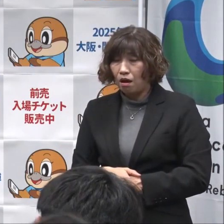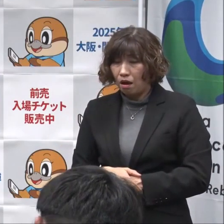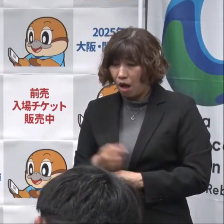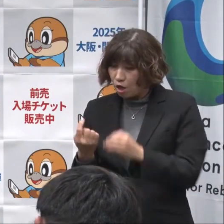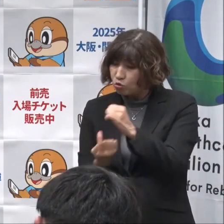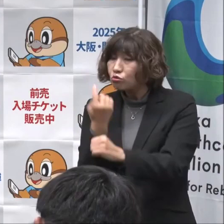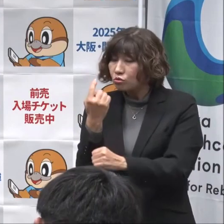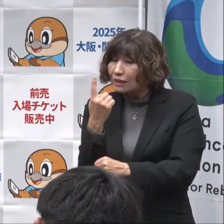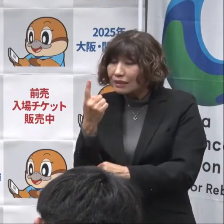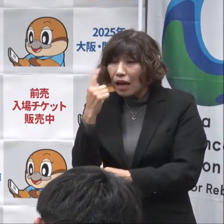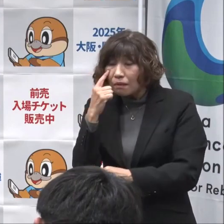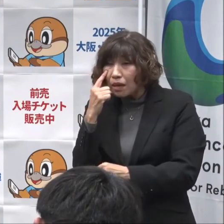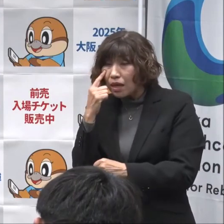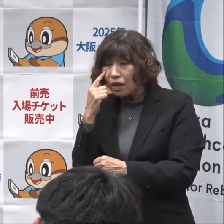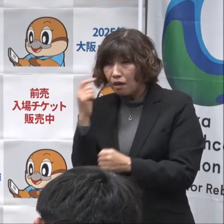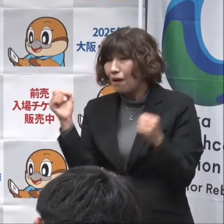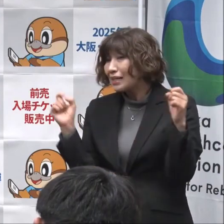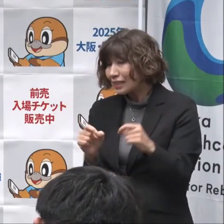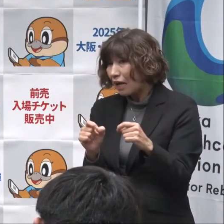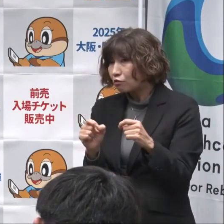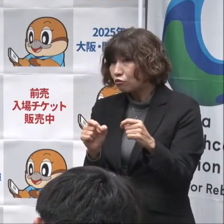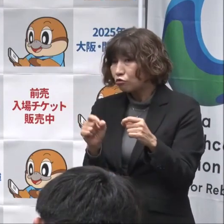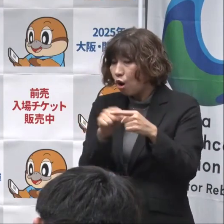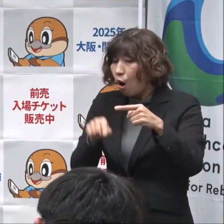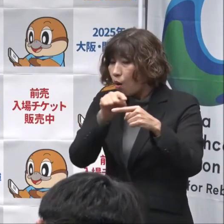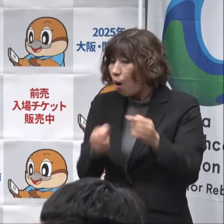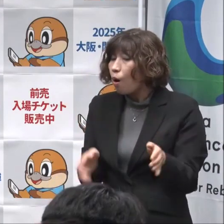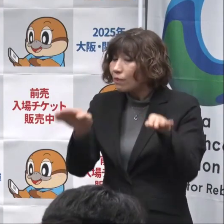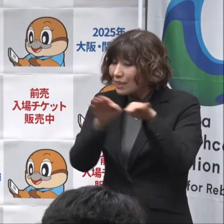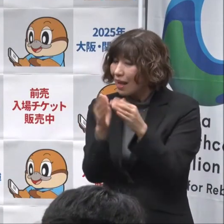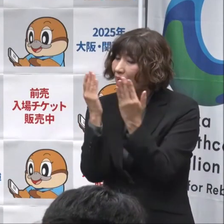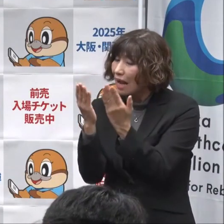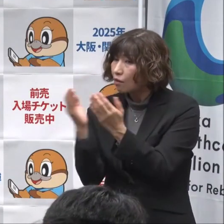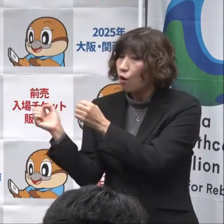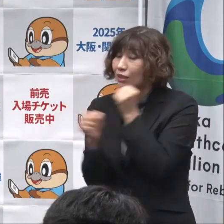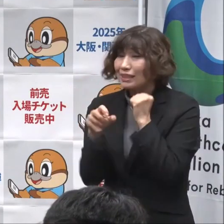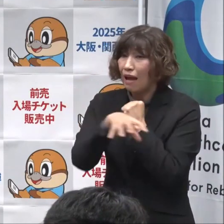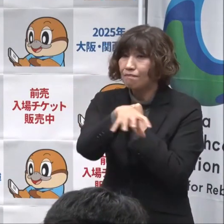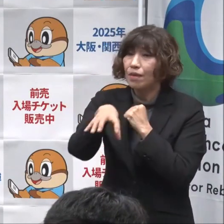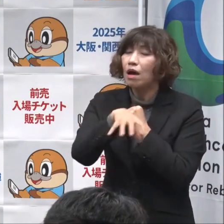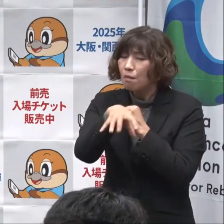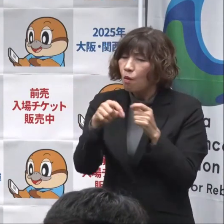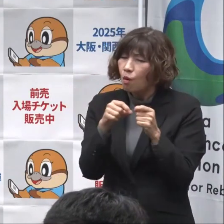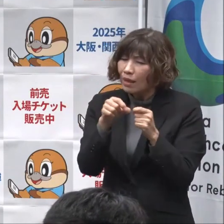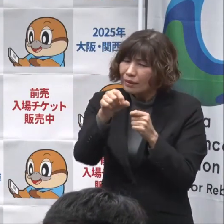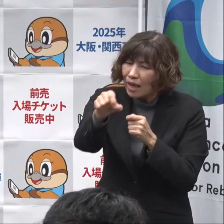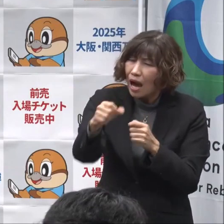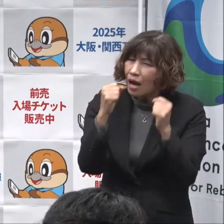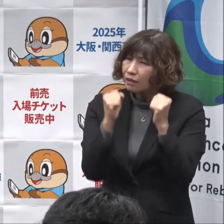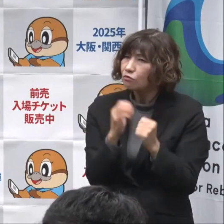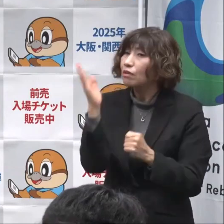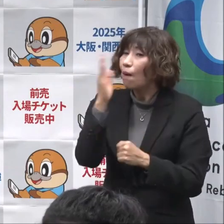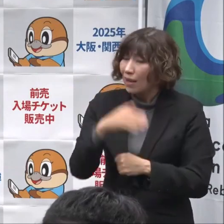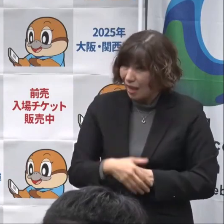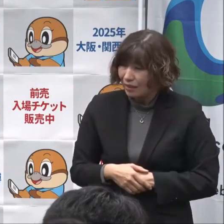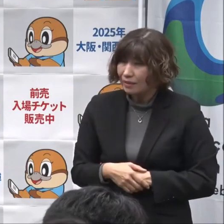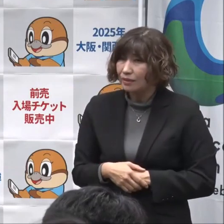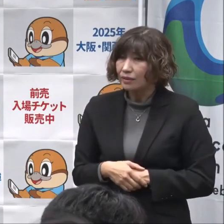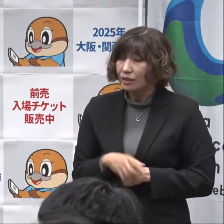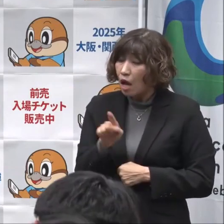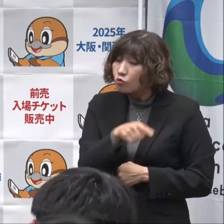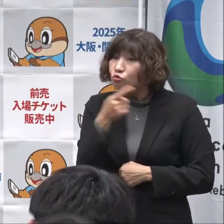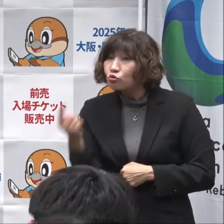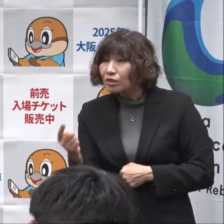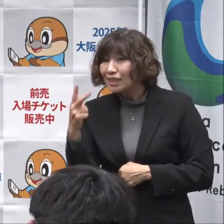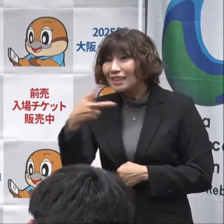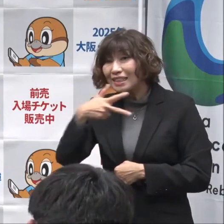公民館であったり近くの学校であったり、でもそこは長期避難するということもそもそも想定せずに、二次難はもうあらかじめ決めてすぐに